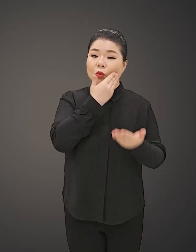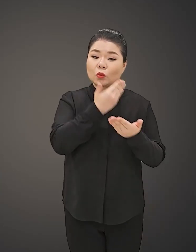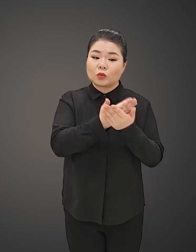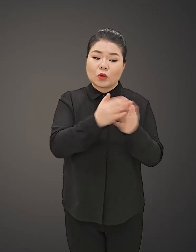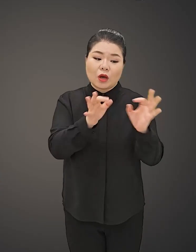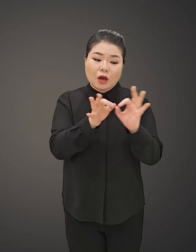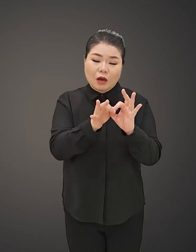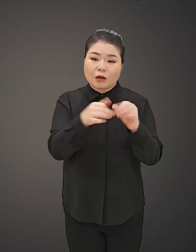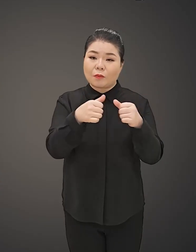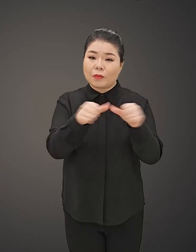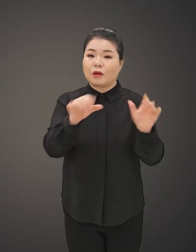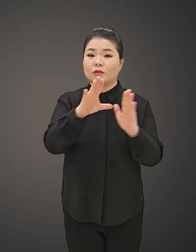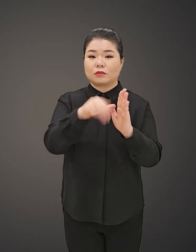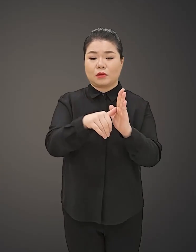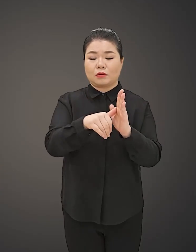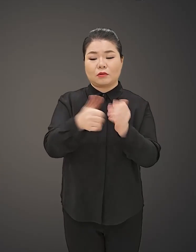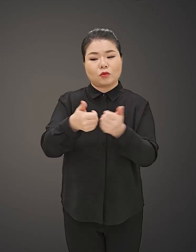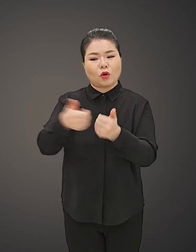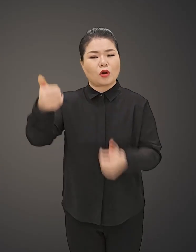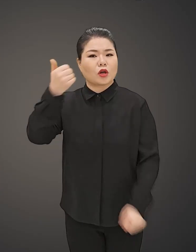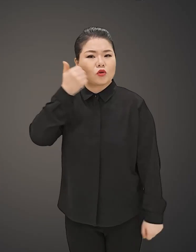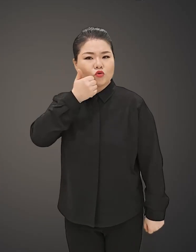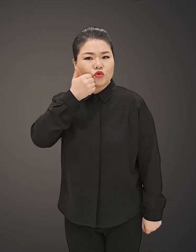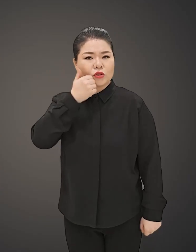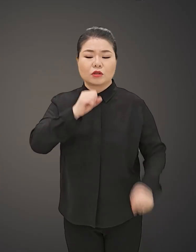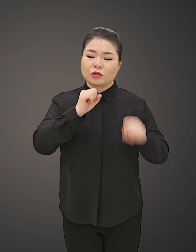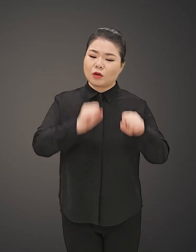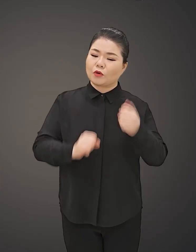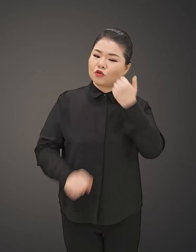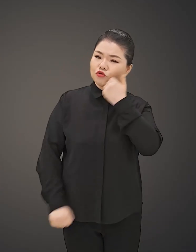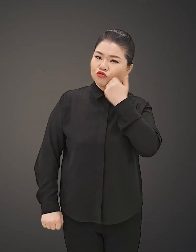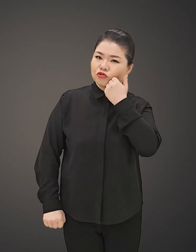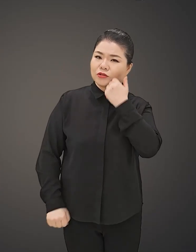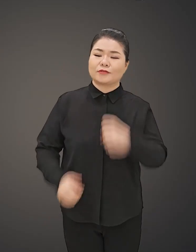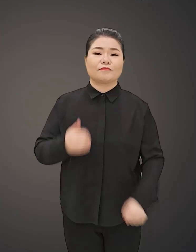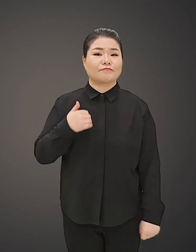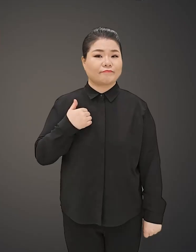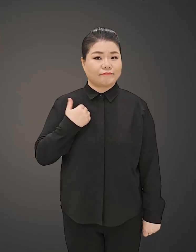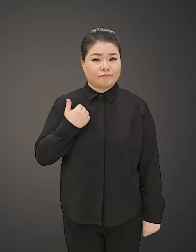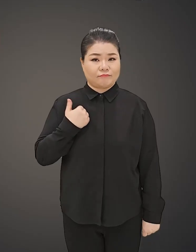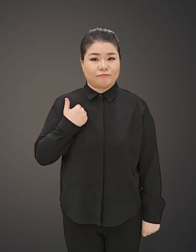때는 누가 떠나고 누가 남겨지는 쪽인지 알 수 없었다.